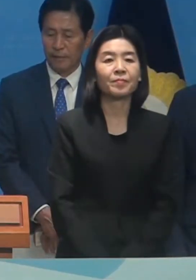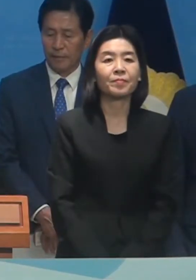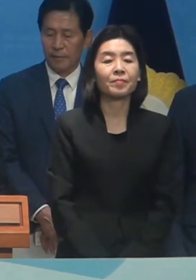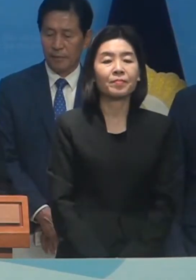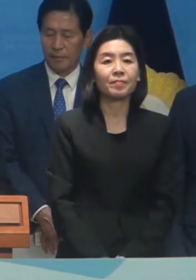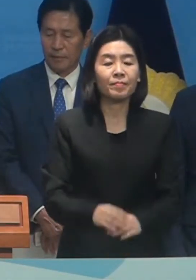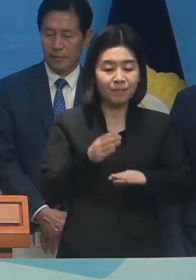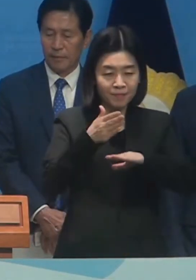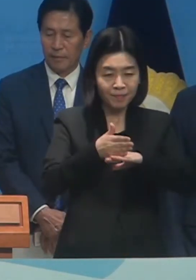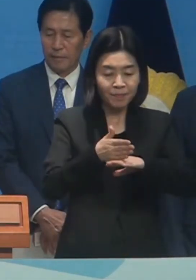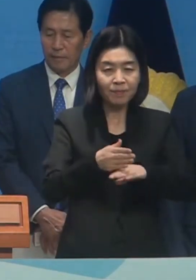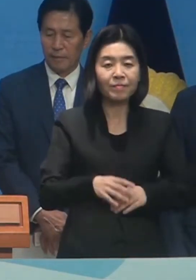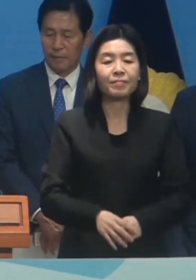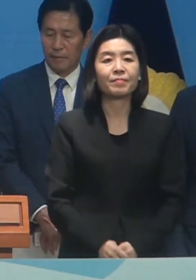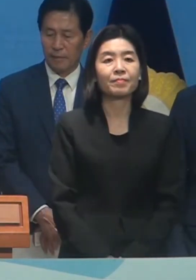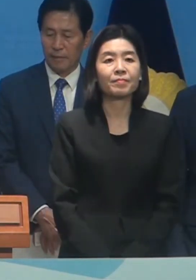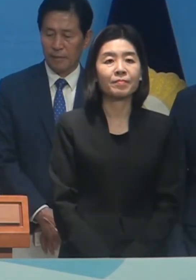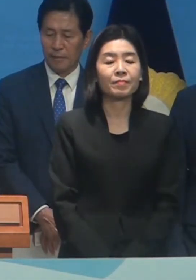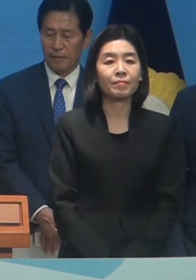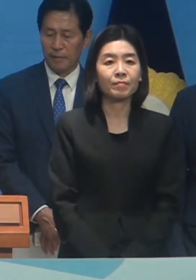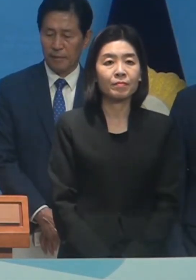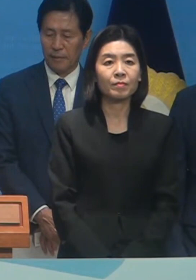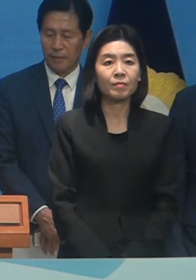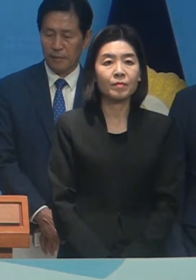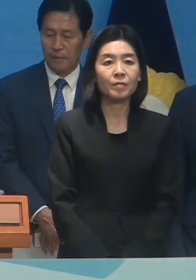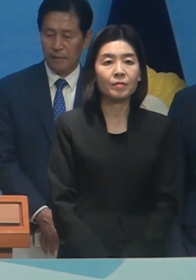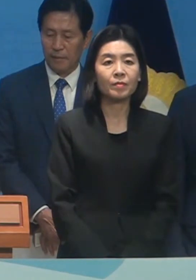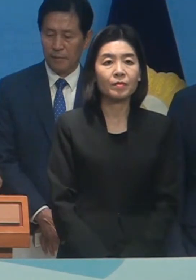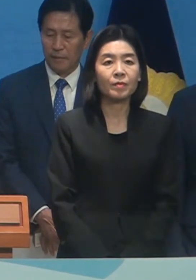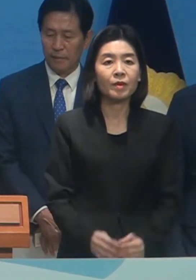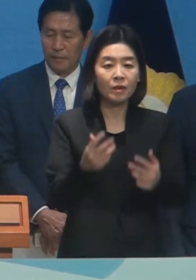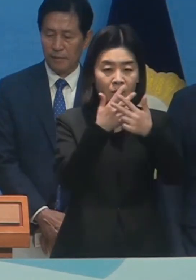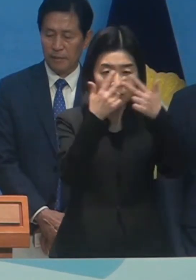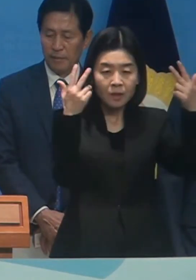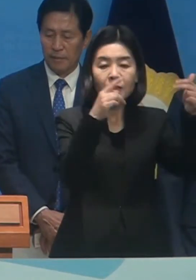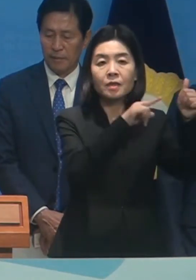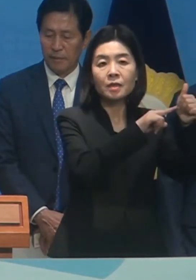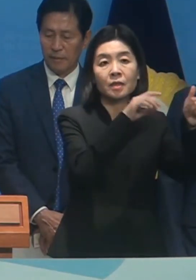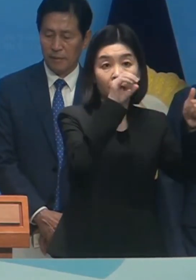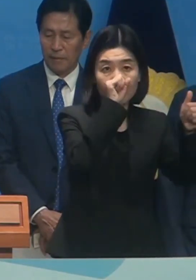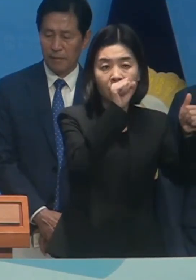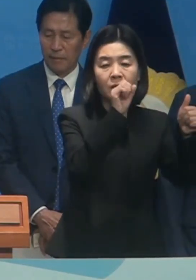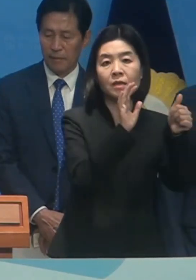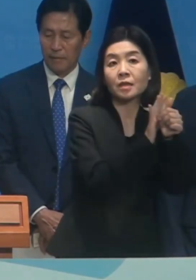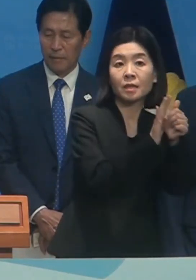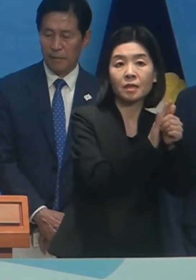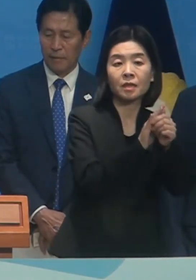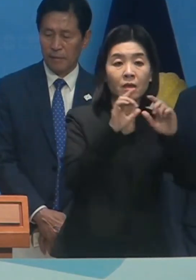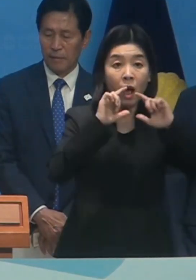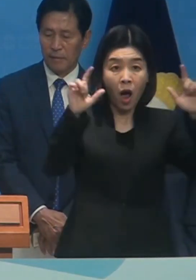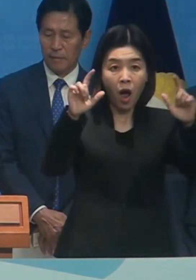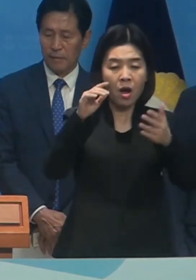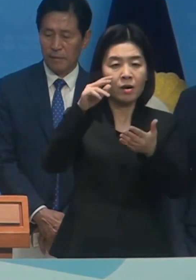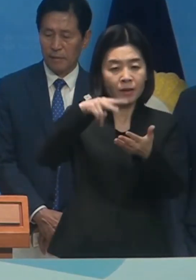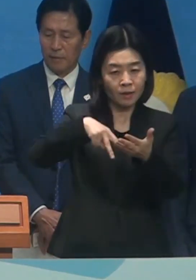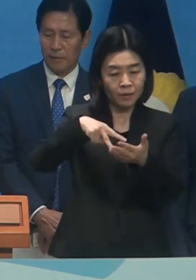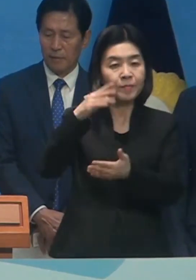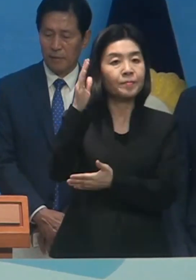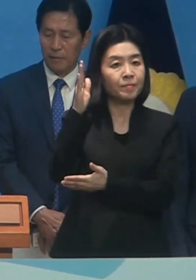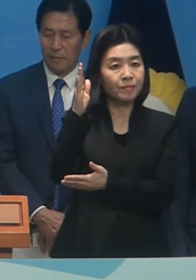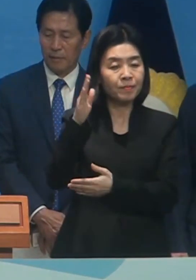예, 감사합니다. 저는 이제 이어서 이재명 후보에 대한 지지 선언문 낭독을 하도록